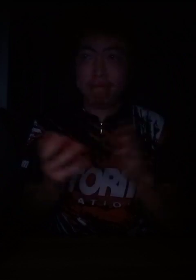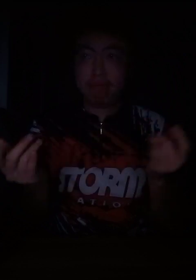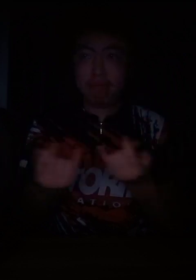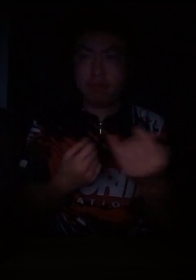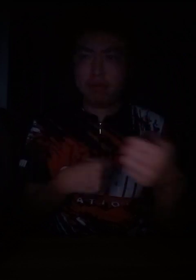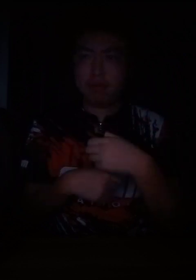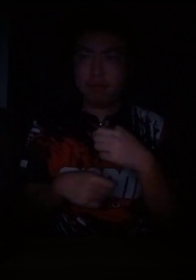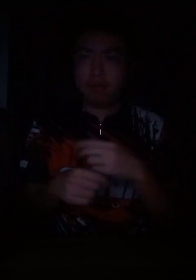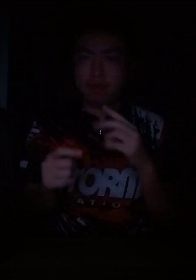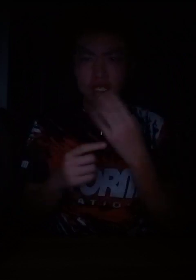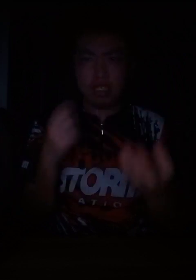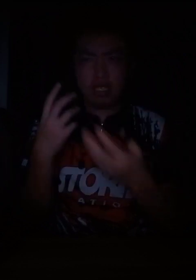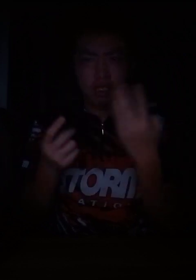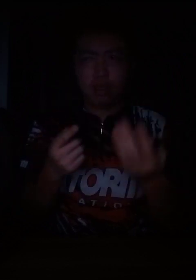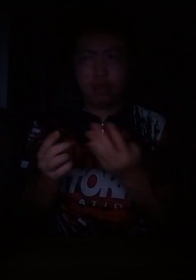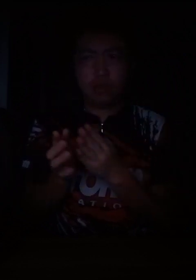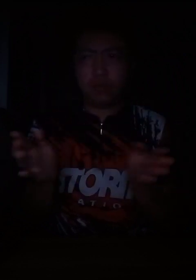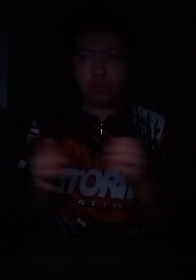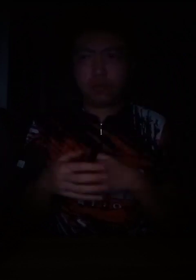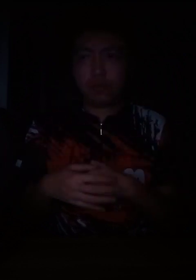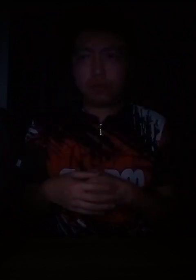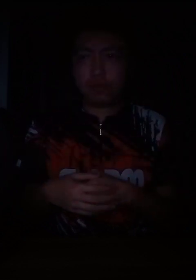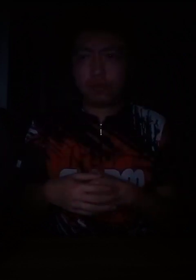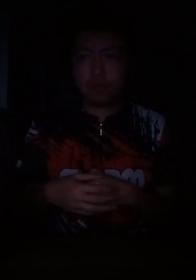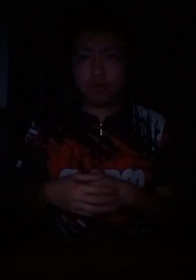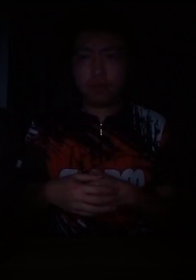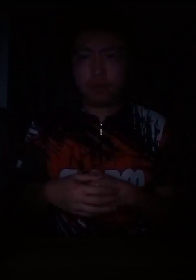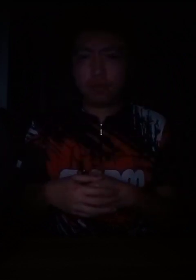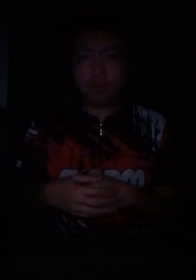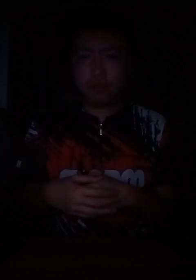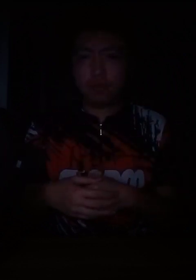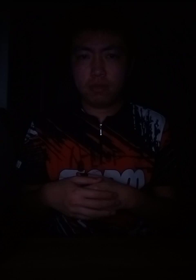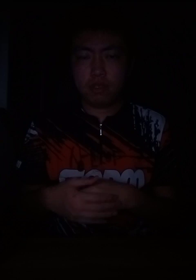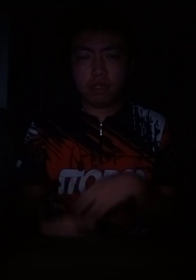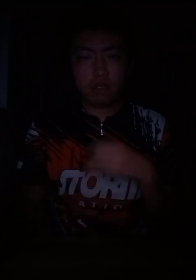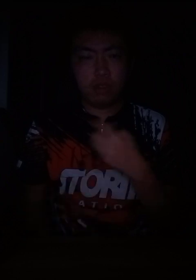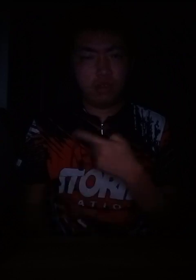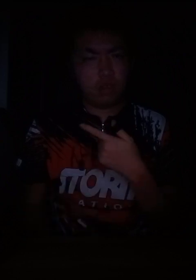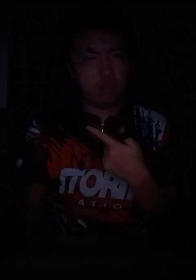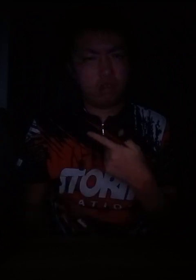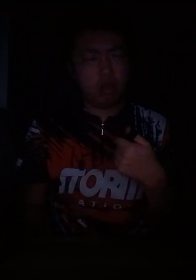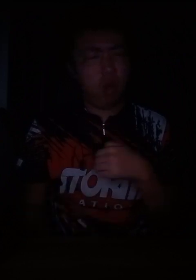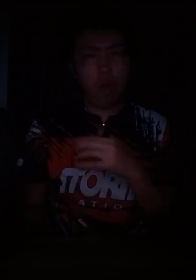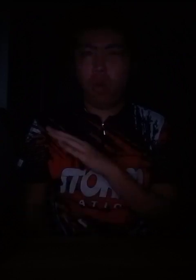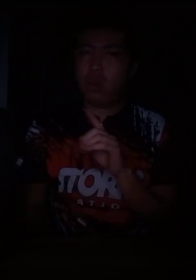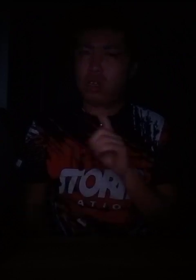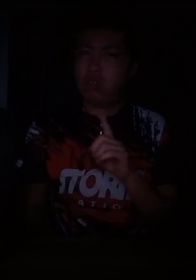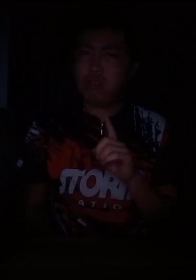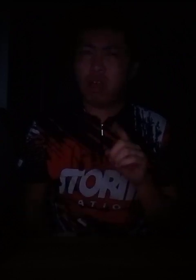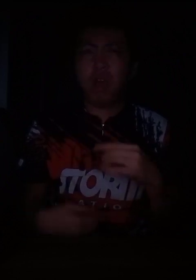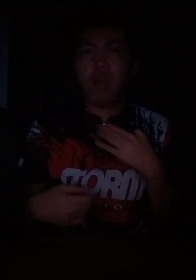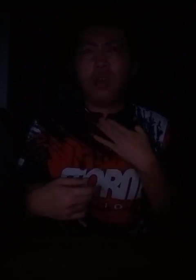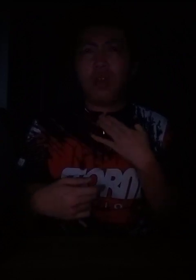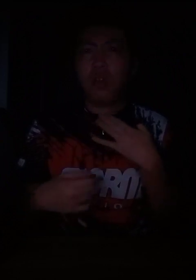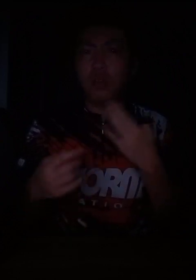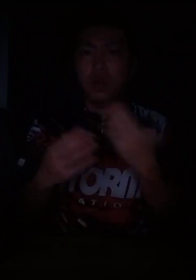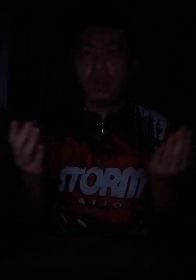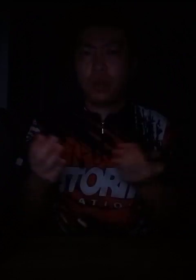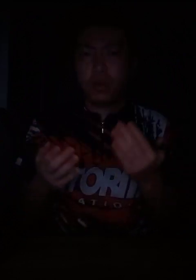취업 협박을 했다는 것이 손 사장 측의 주장입니다. 그런데 어떤 사고였길래 손 사장이 이렇게 오랫동안